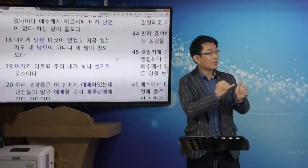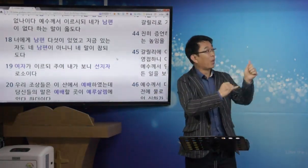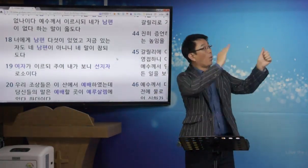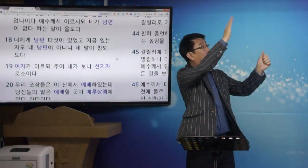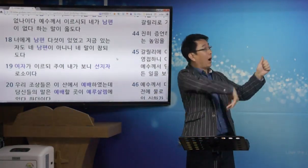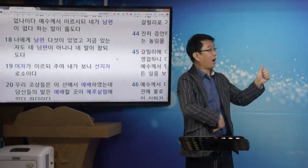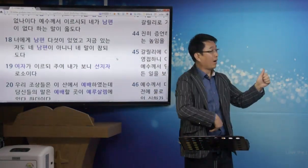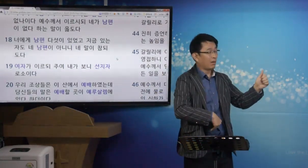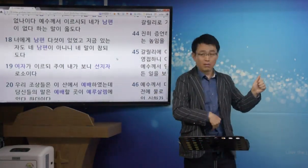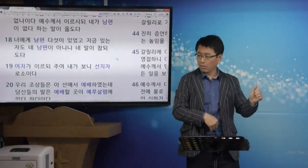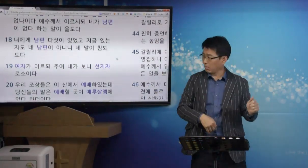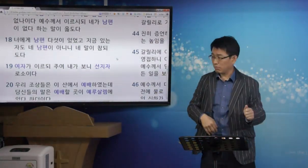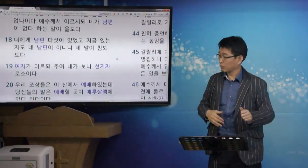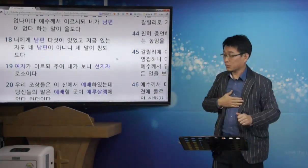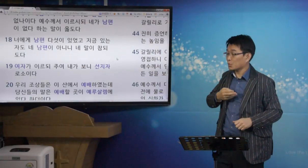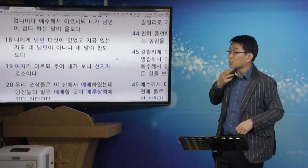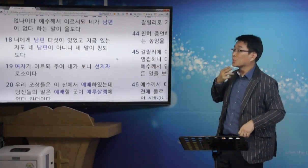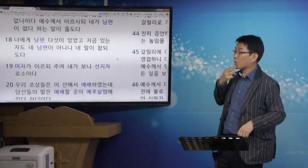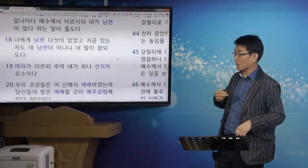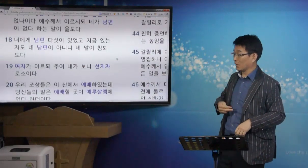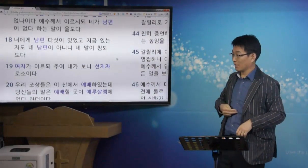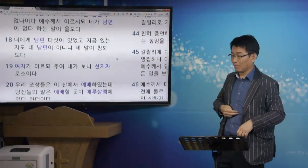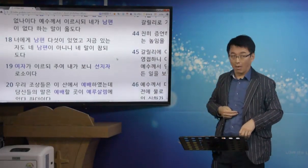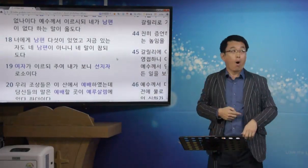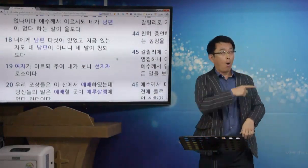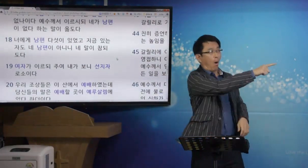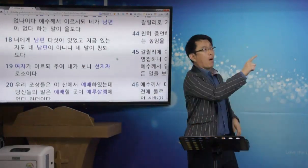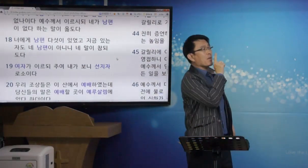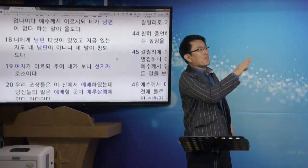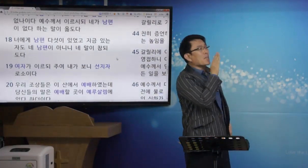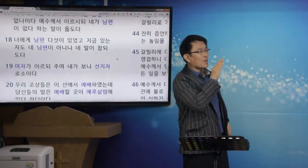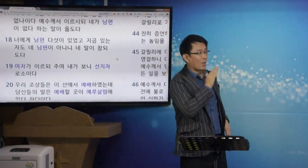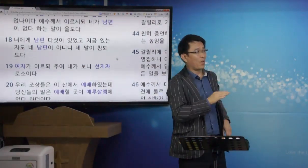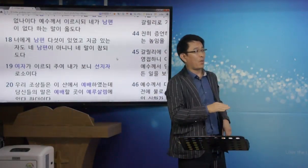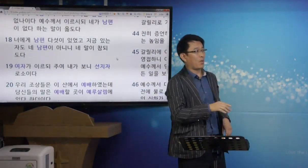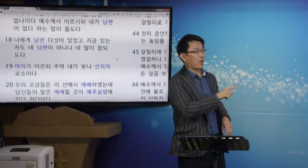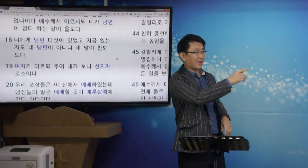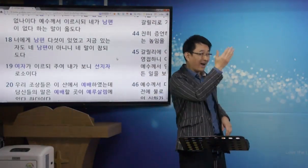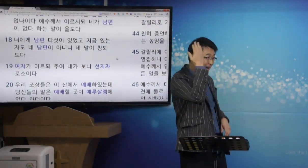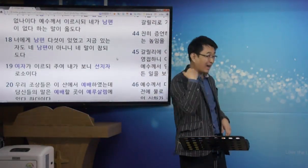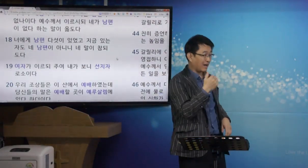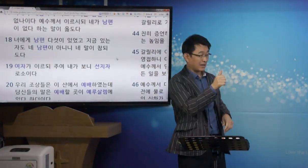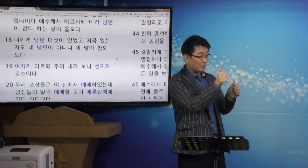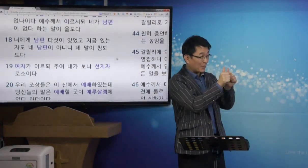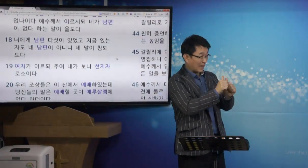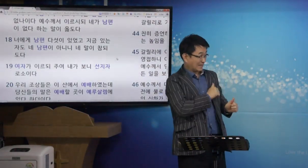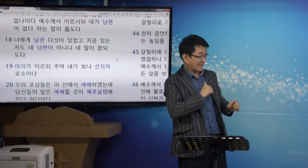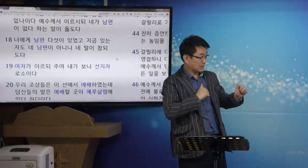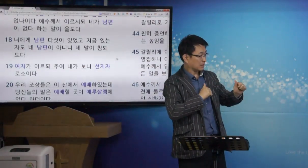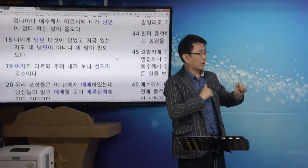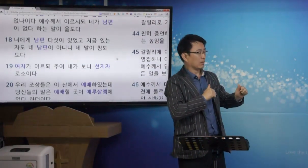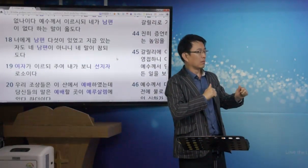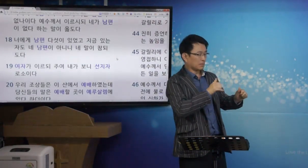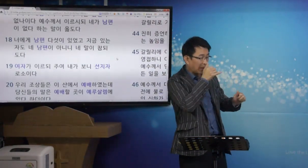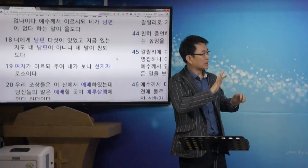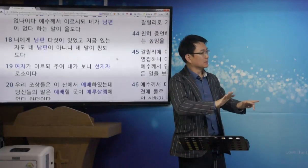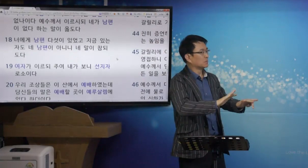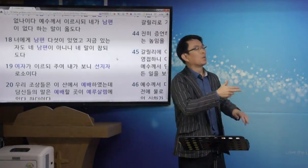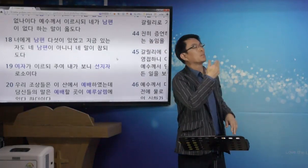갑자기 남편 오라고 하고 남편이 없다고 하니까 그래 네 말이 맞다. 옛날에 남편 많이 있었지 5이나